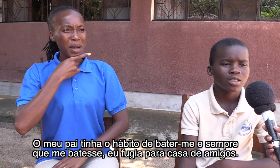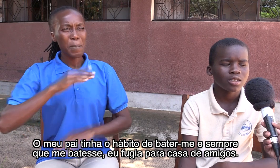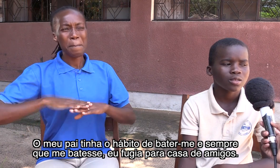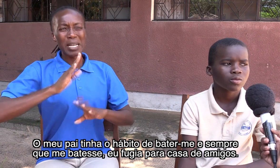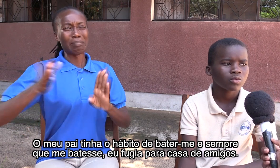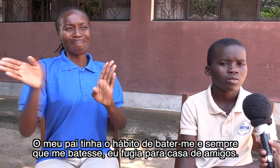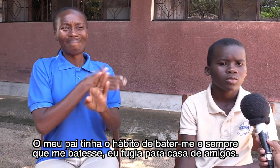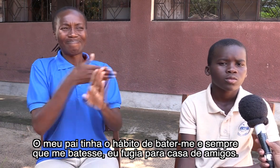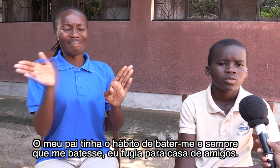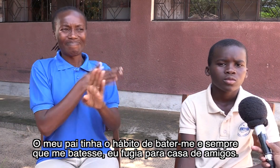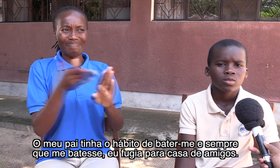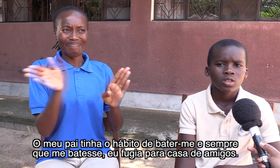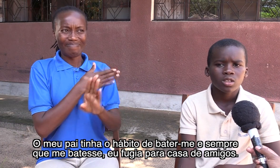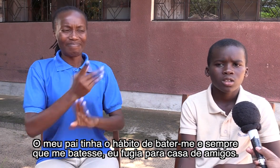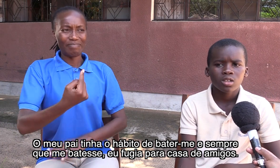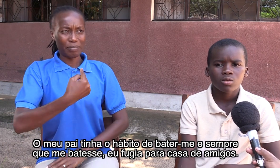de me bater.